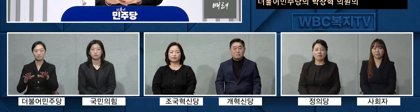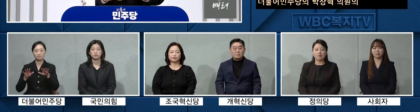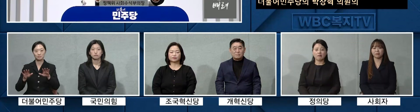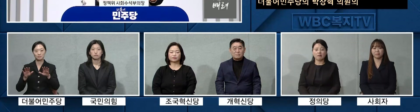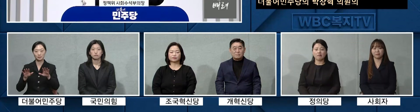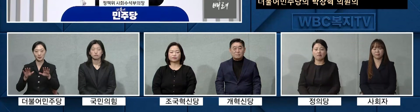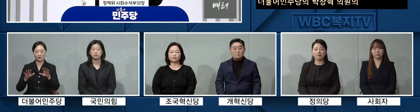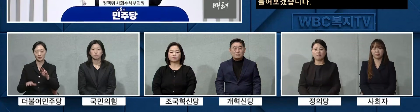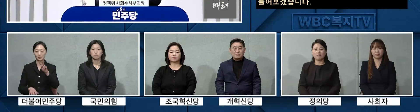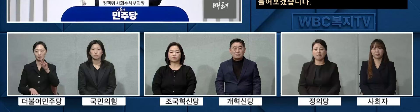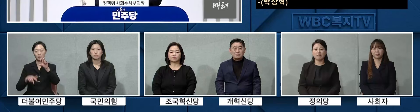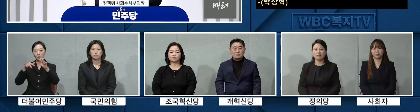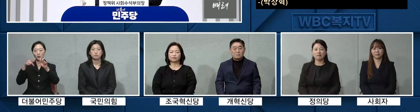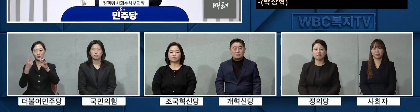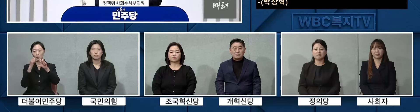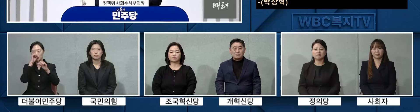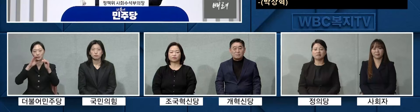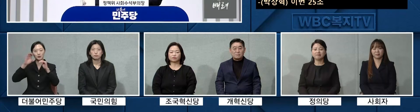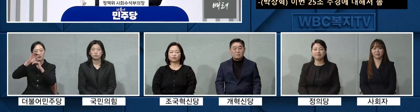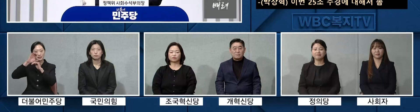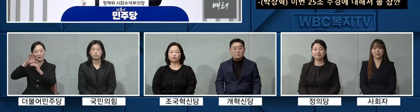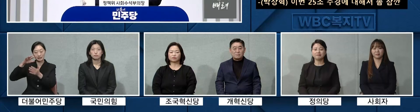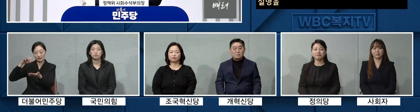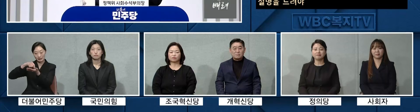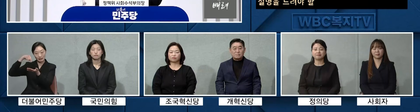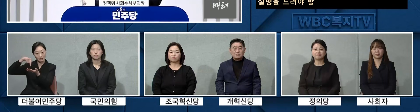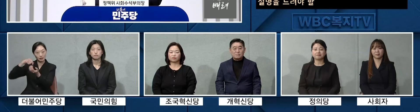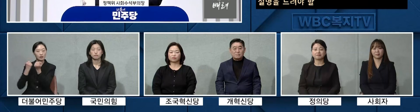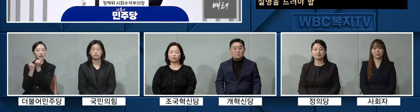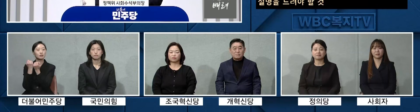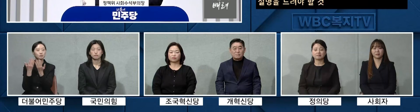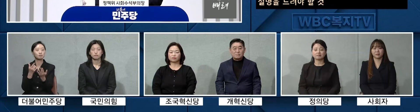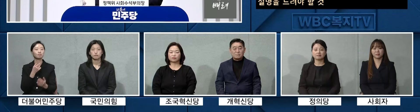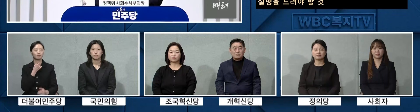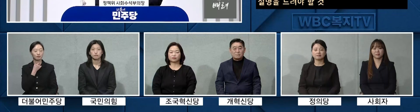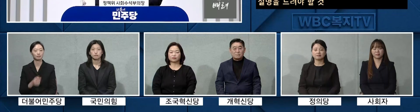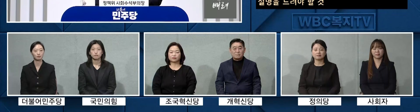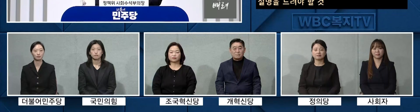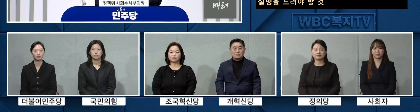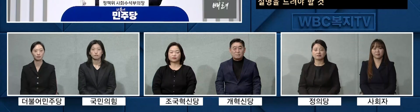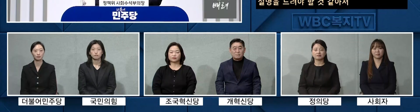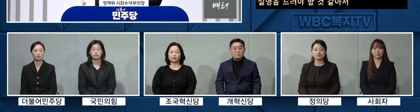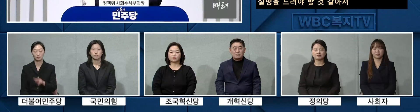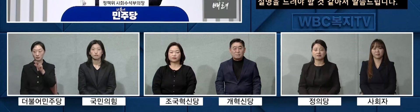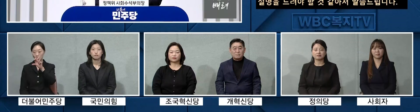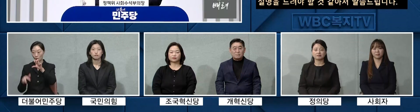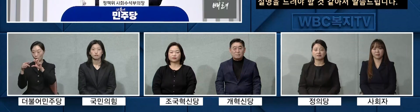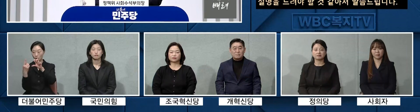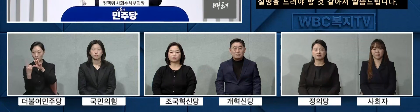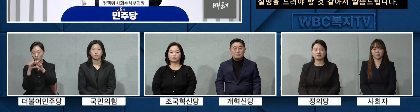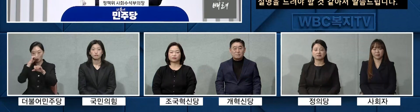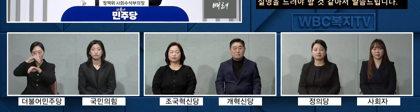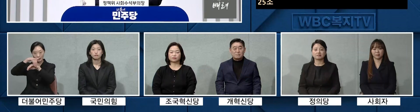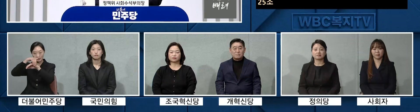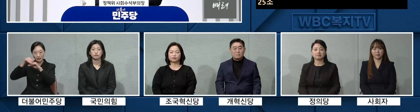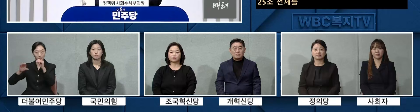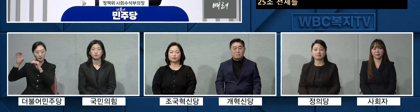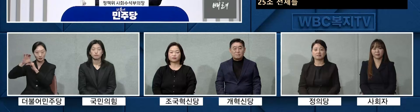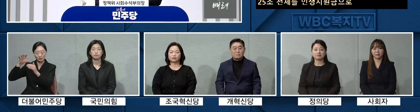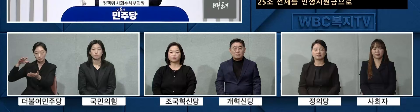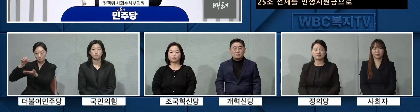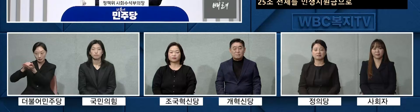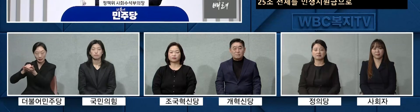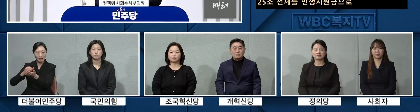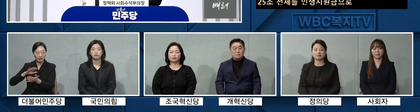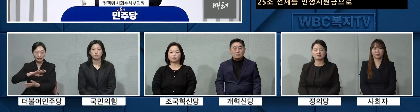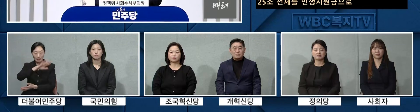추경에 대해서 좀 잠깐 설명을 드려야 될 것 같아서 말씀드립니다. 25조 전체를 민생지원금으로 지급하는